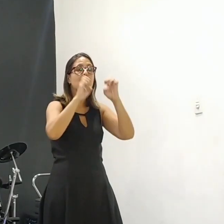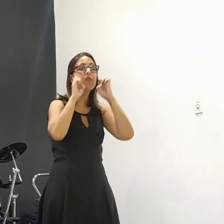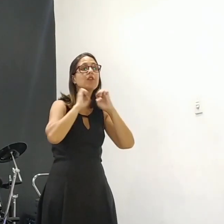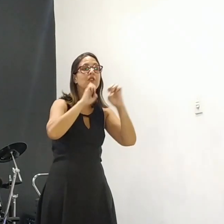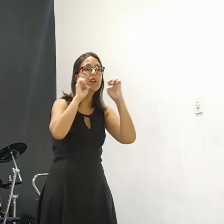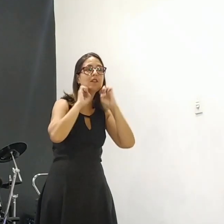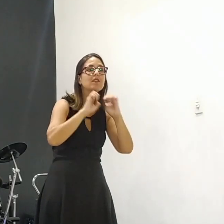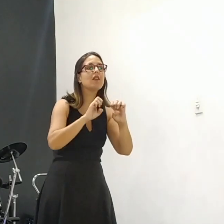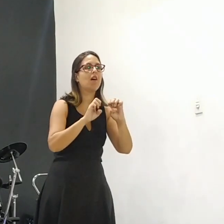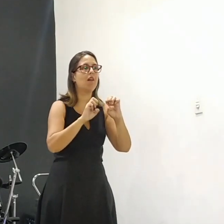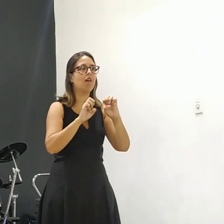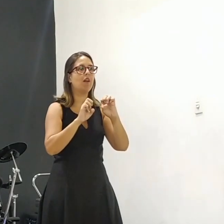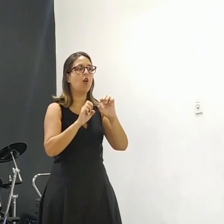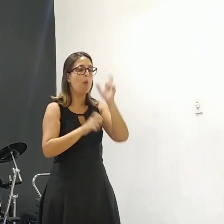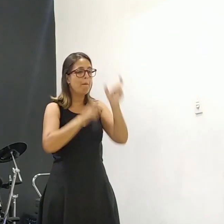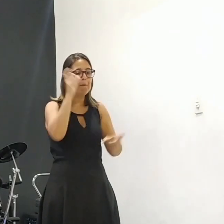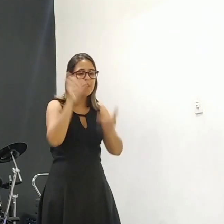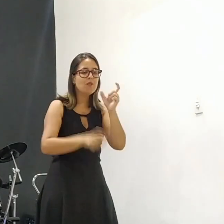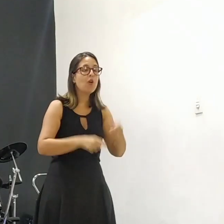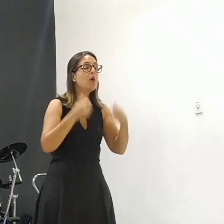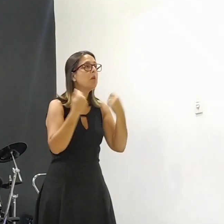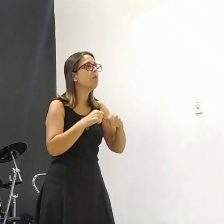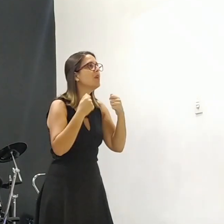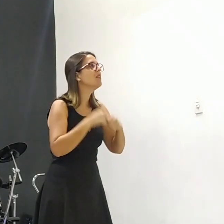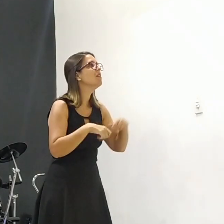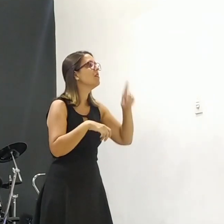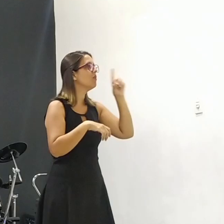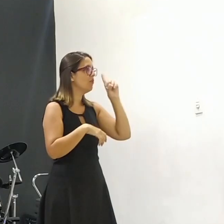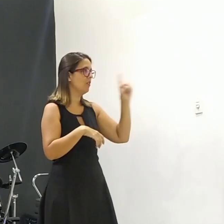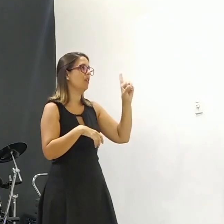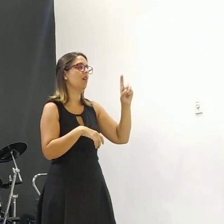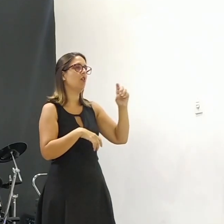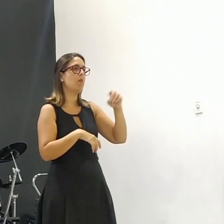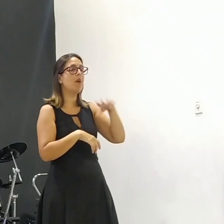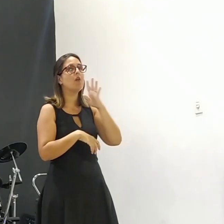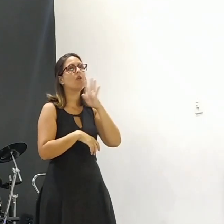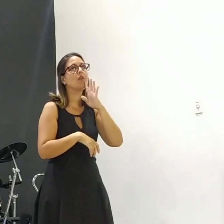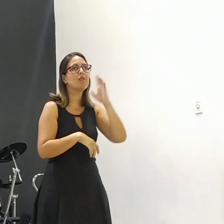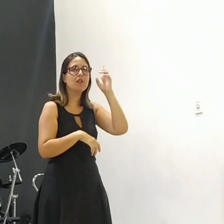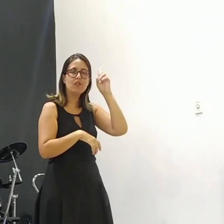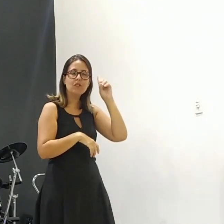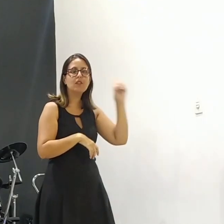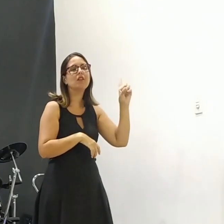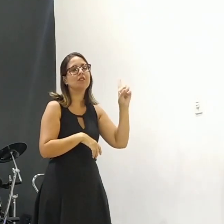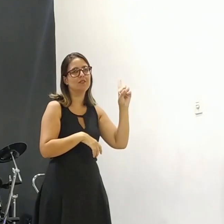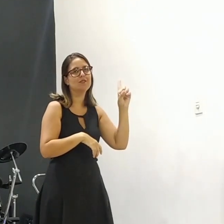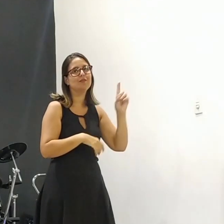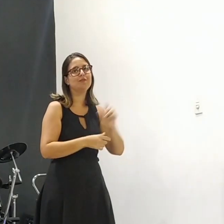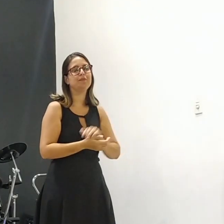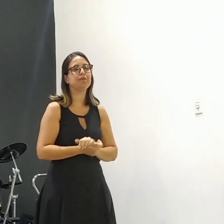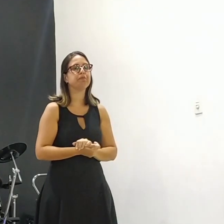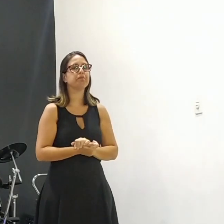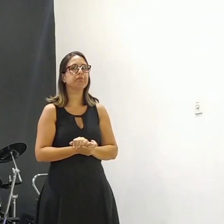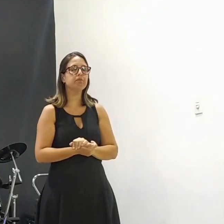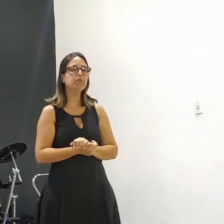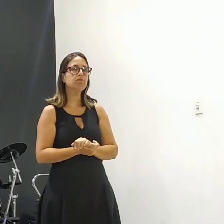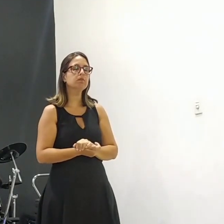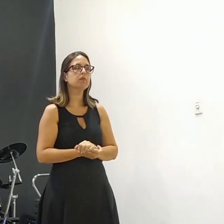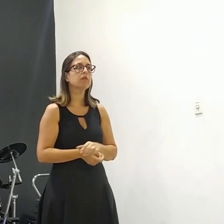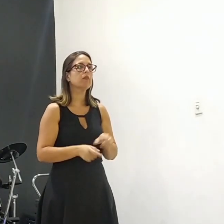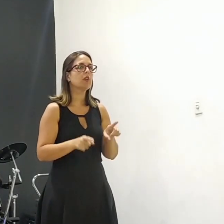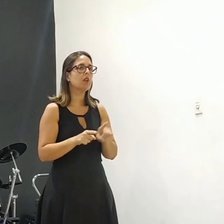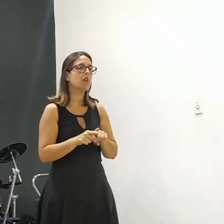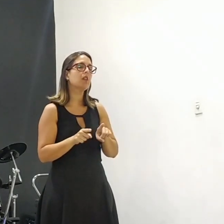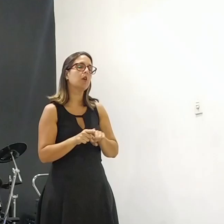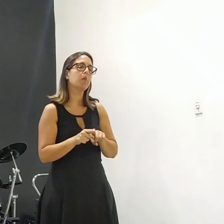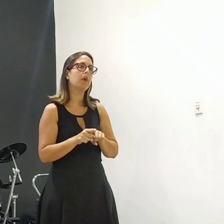de Deus, que não conhecem Deus, vão querer comer desse fruto que você dá. Aleluia. Também essa árvore, ela